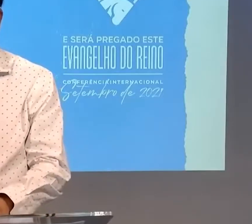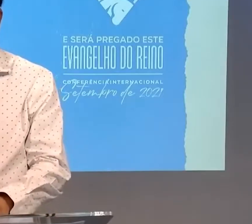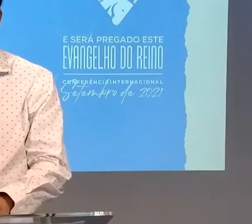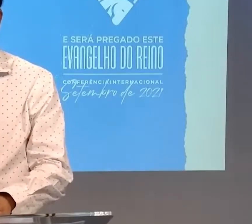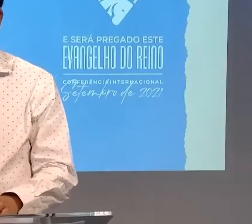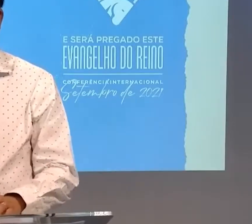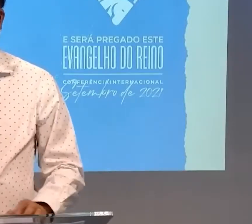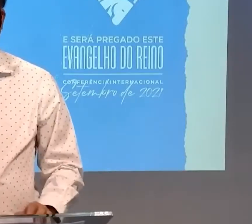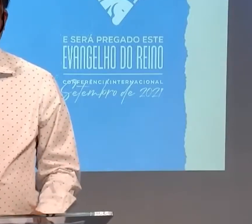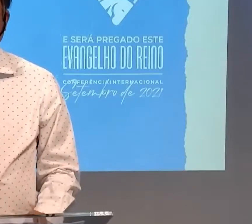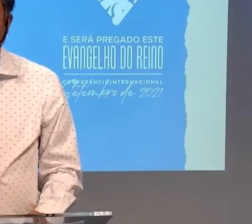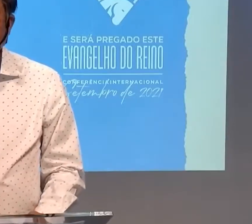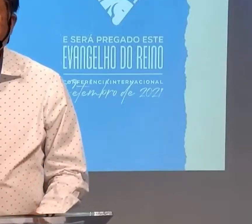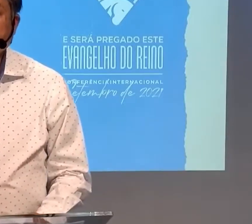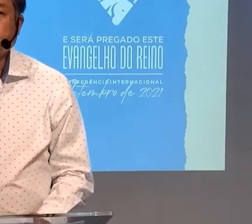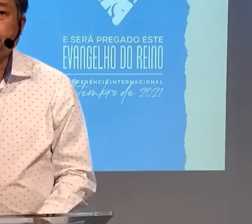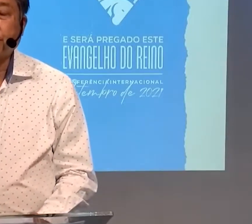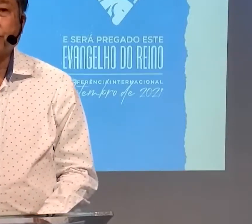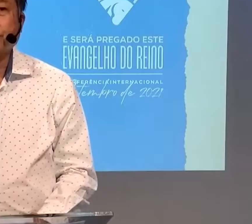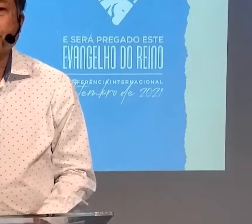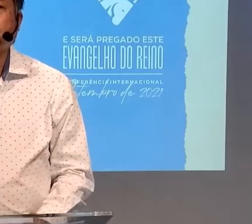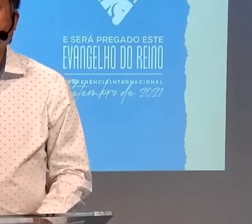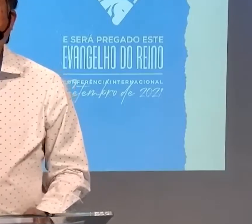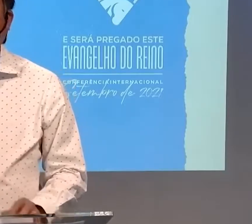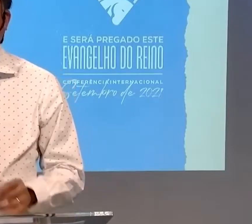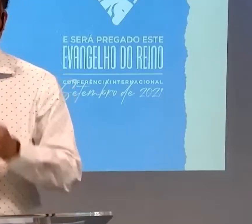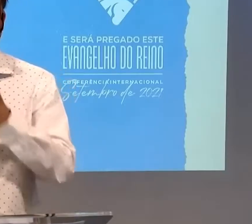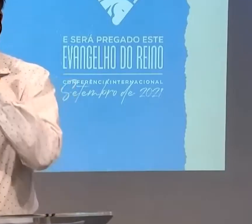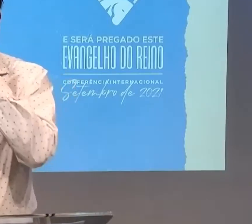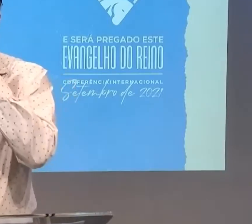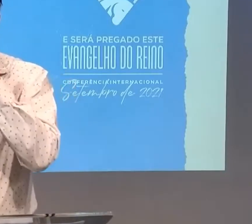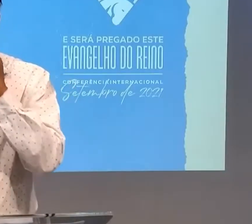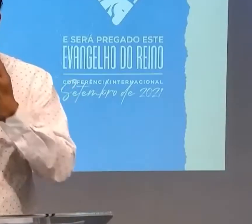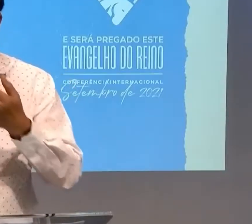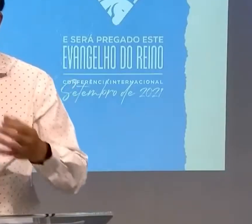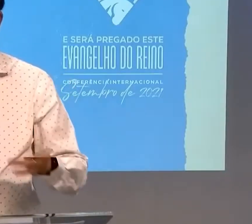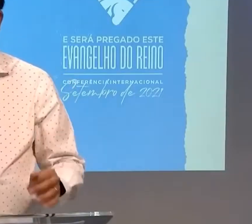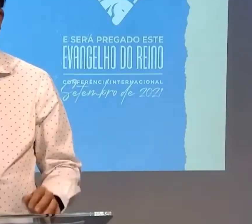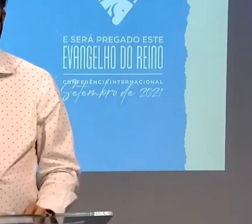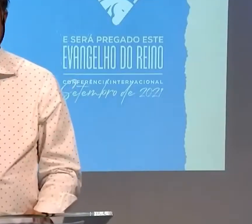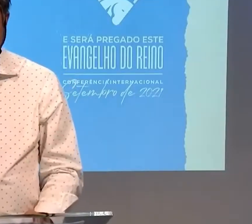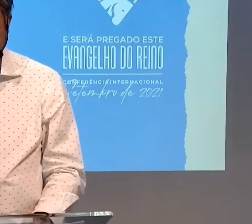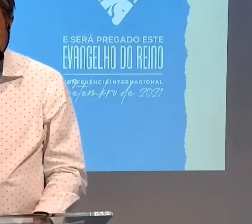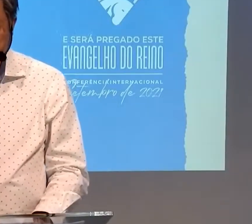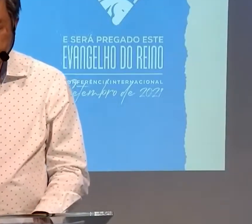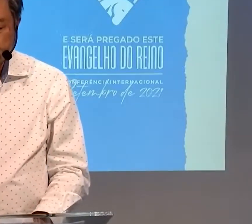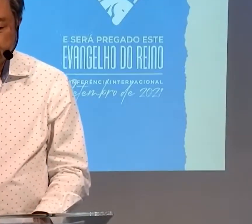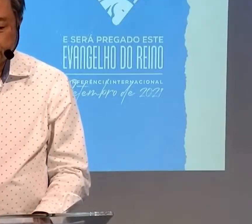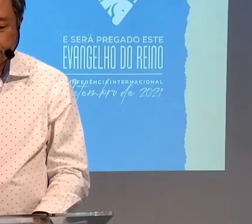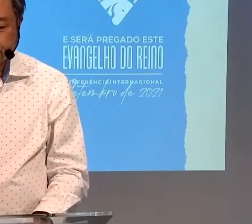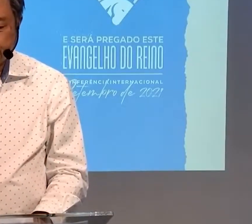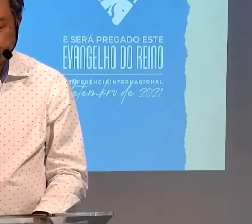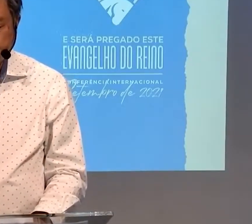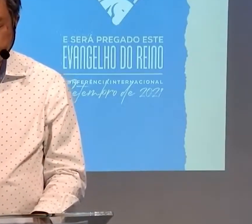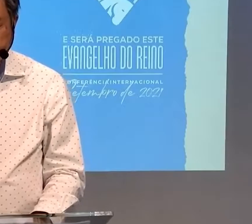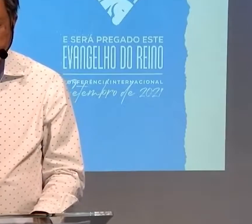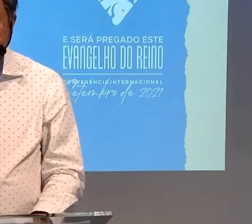ainda estava com alguns irmãos tendo comunhão. Eu perguntava-lhes